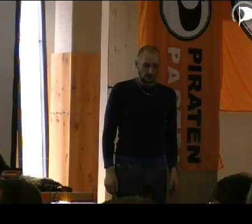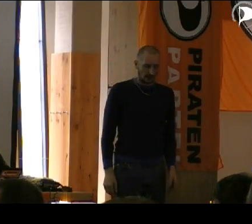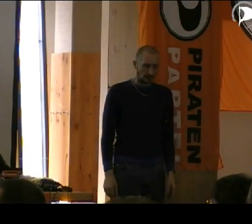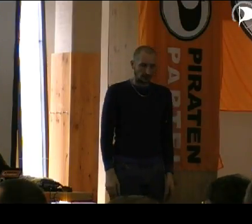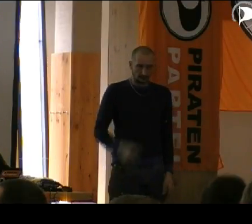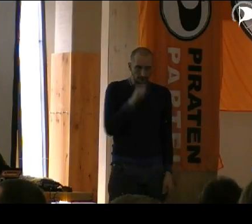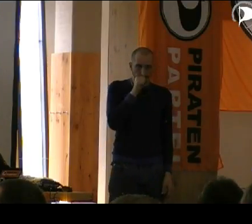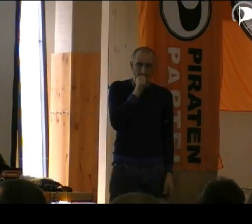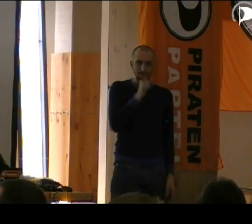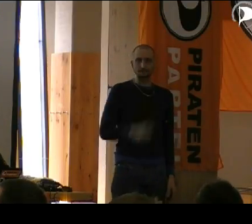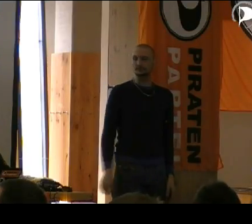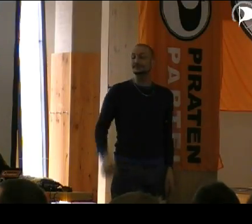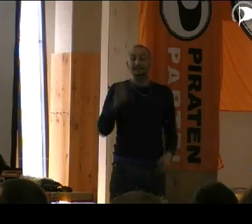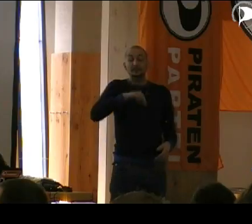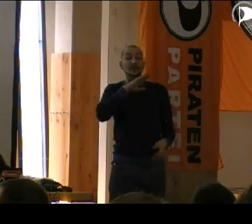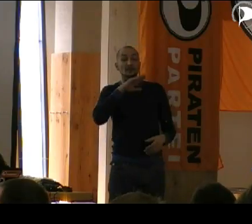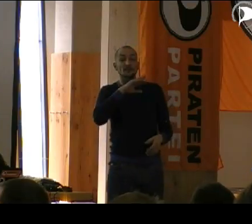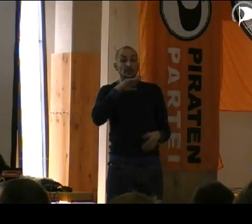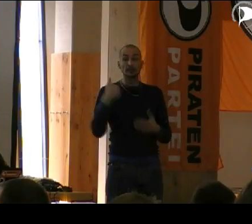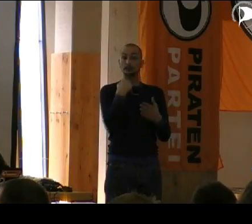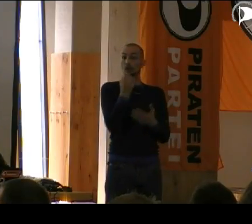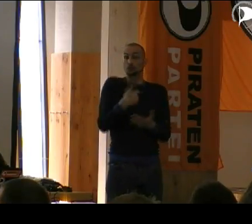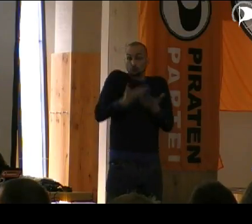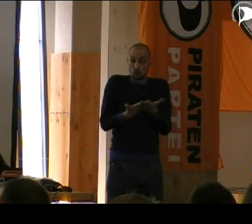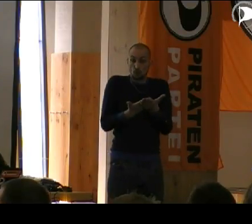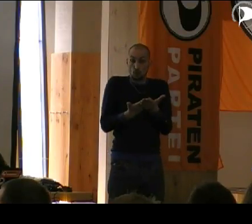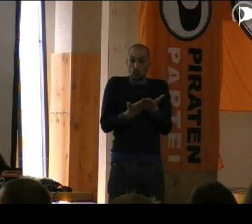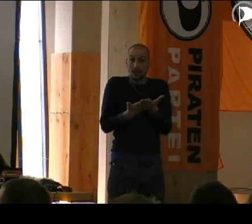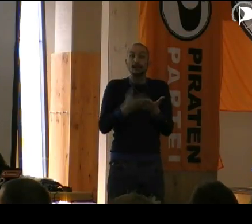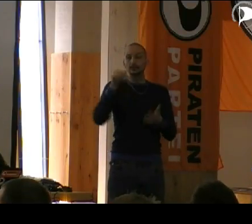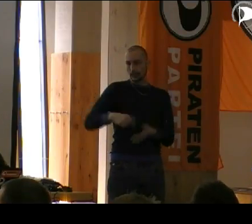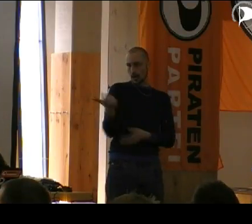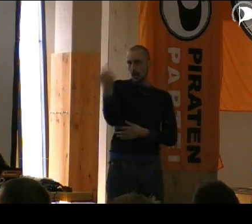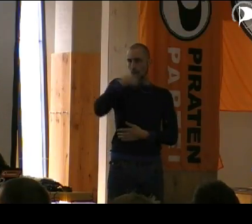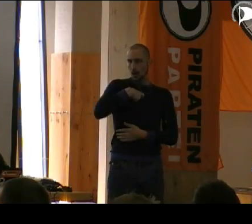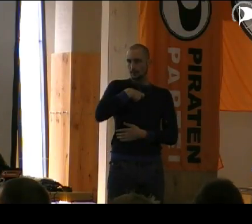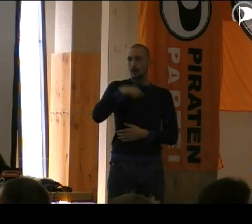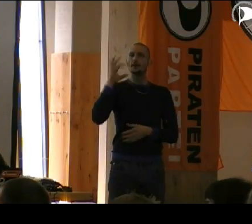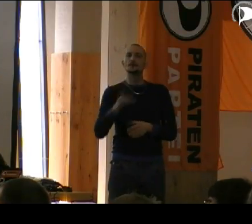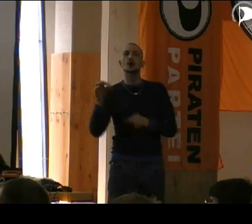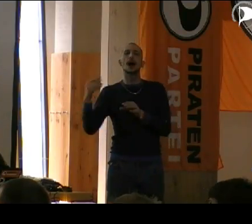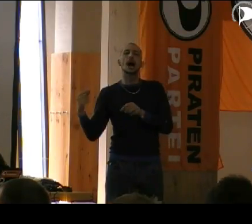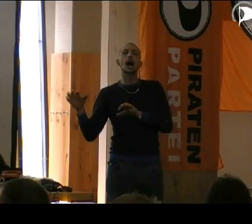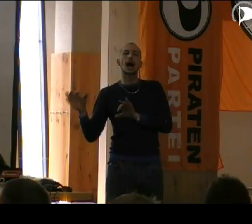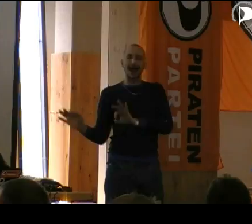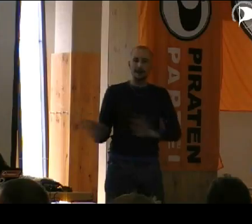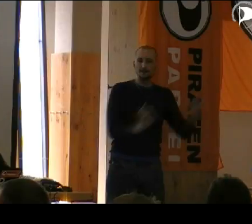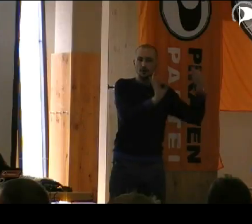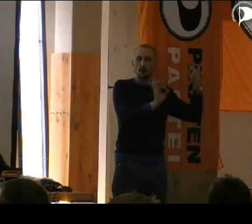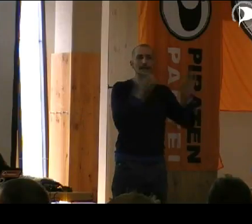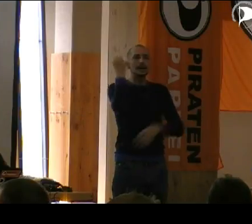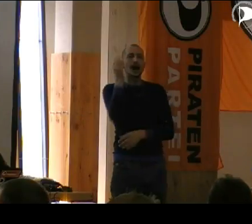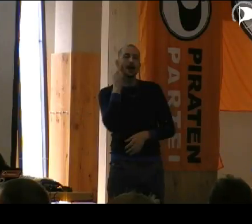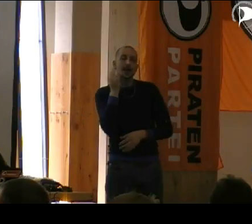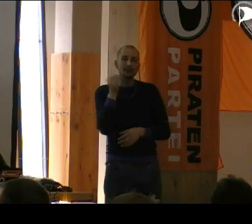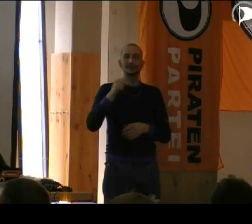als häufigste argument dass mir gegenüber gebracht wurde für die einführung von klarnamen pflicht